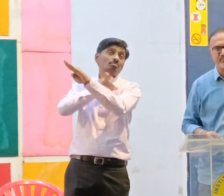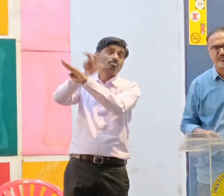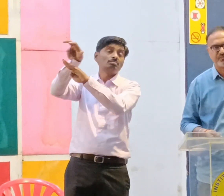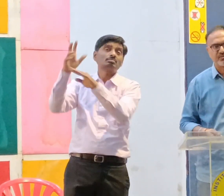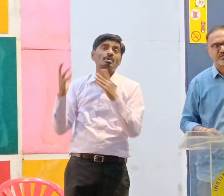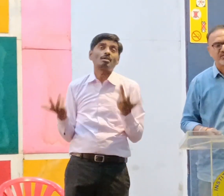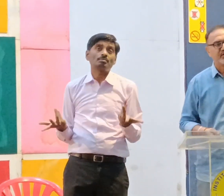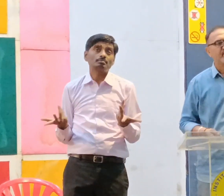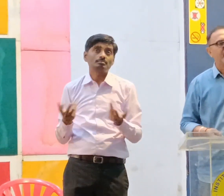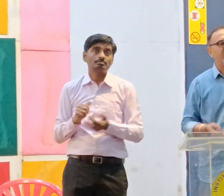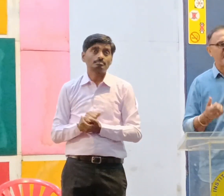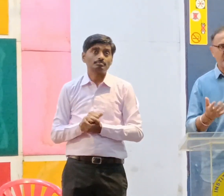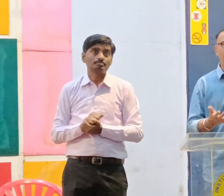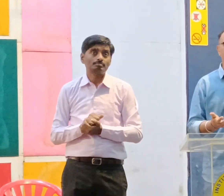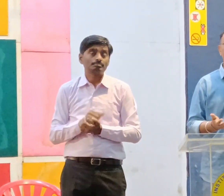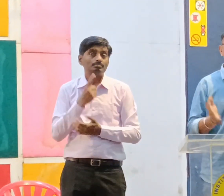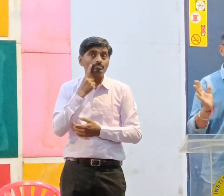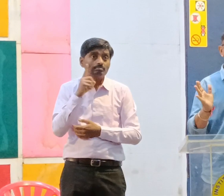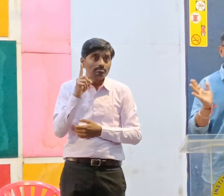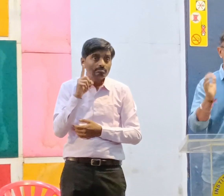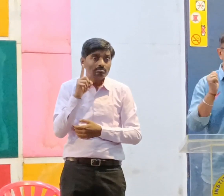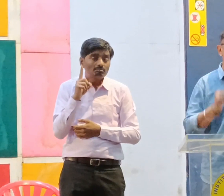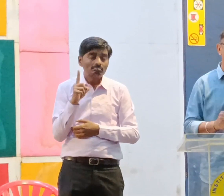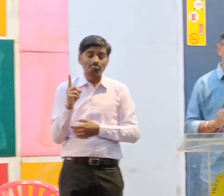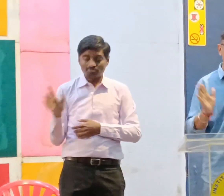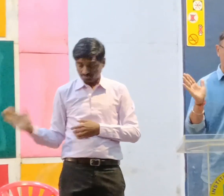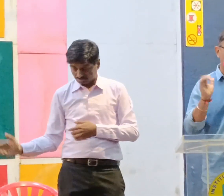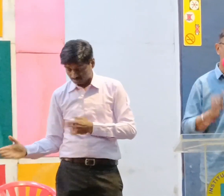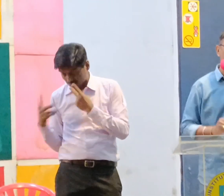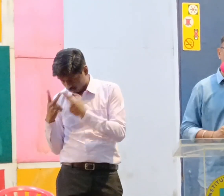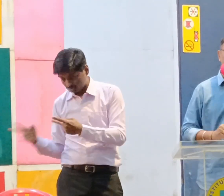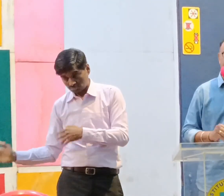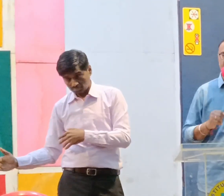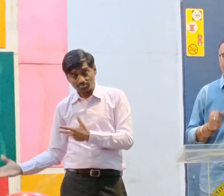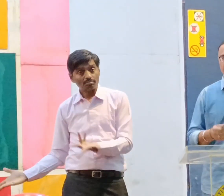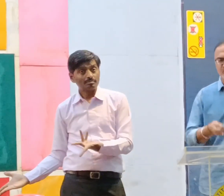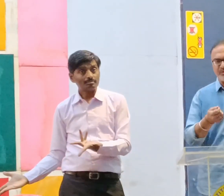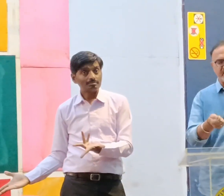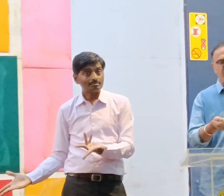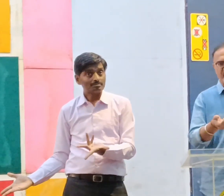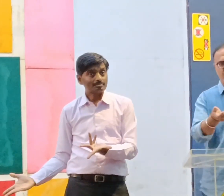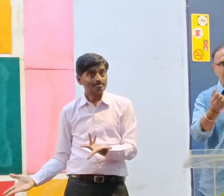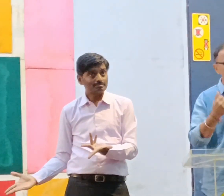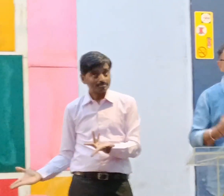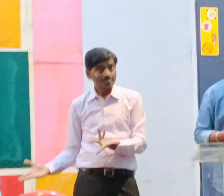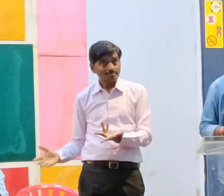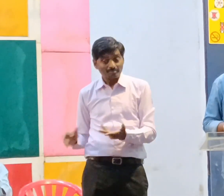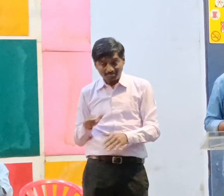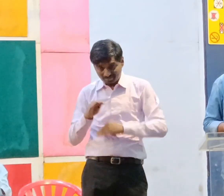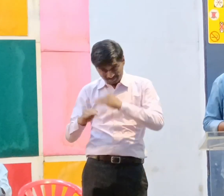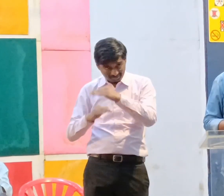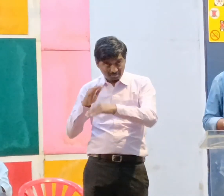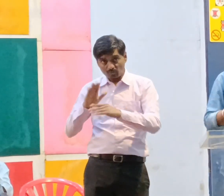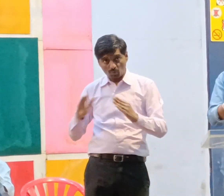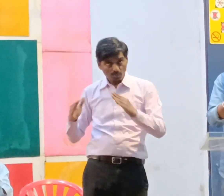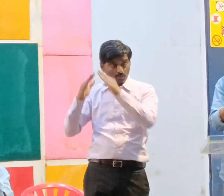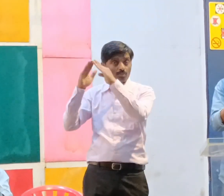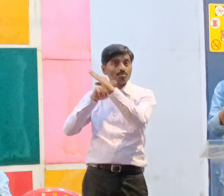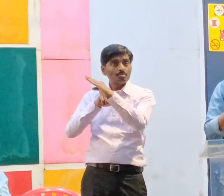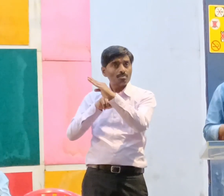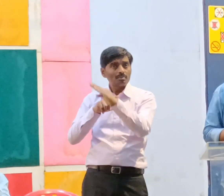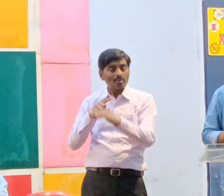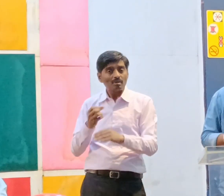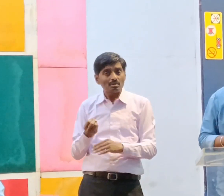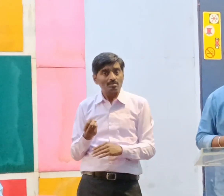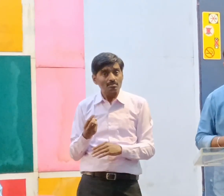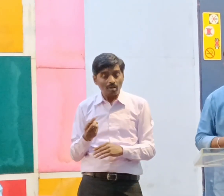ઓળંગશું એટલે પિતાએ પુત્રનો વાહો થાબડ્યો પીઠ થાબડી અને કીધું બેટા આપણે આ પગથિયા ચડવાના છે આપણે કેટલા